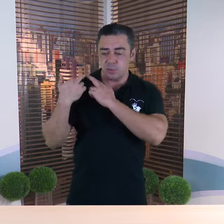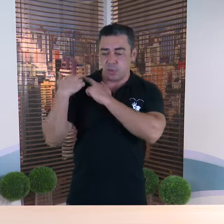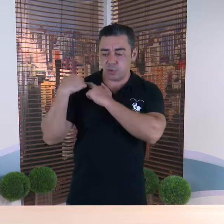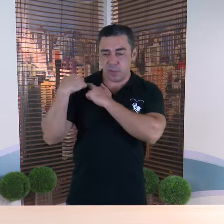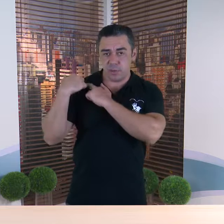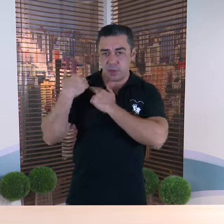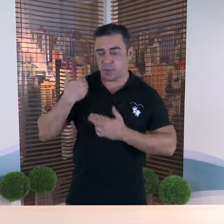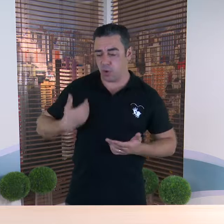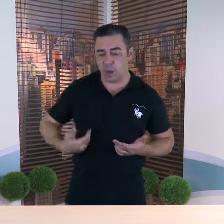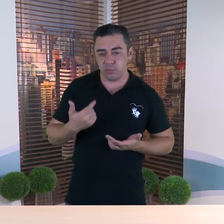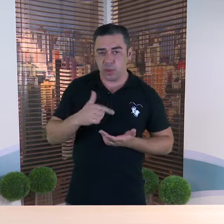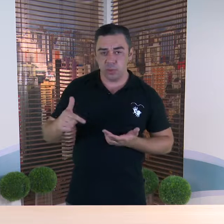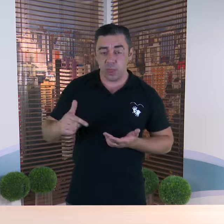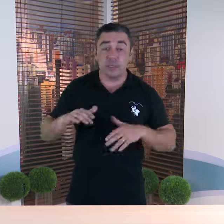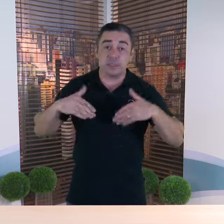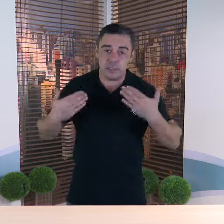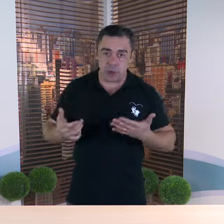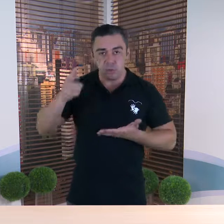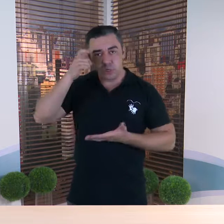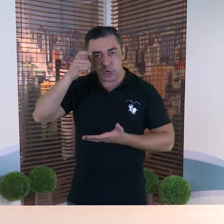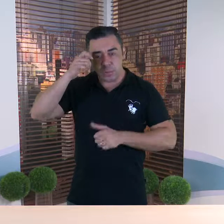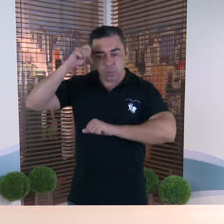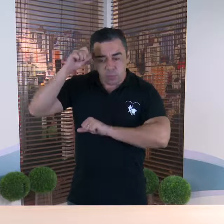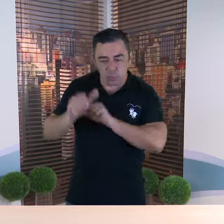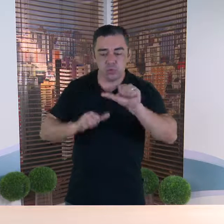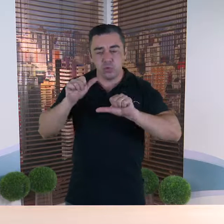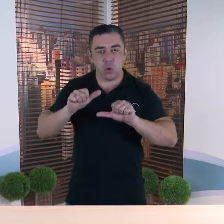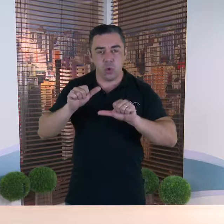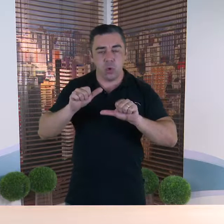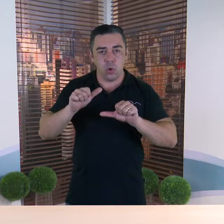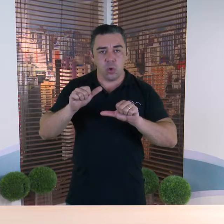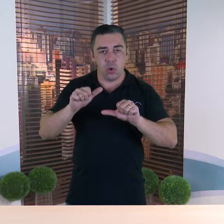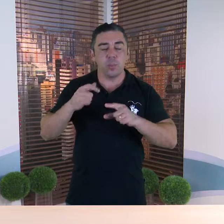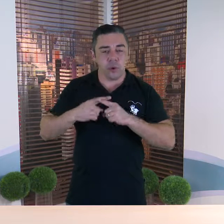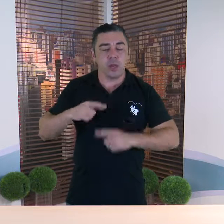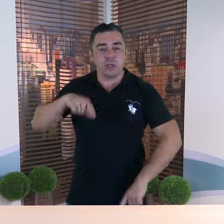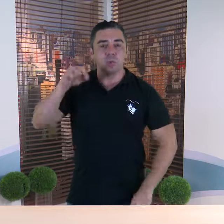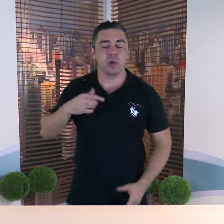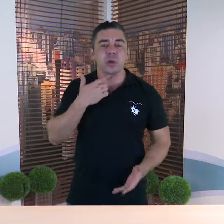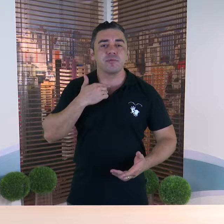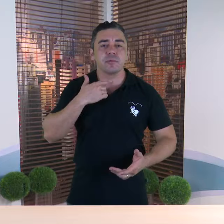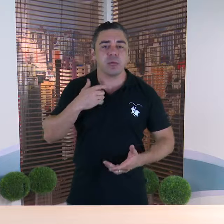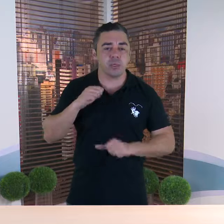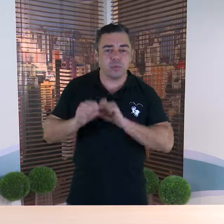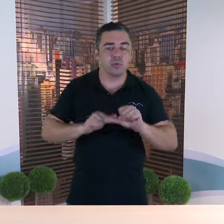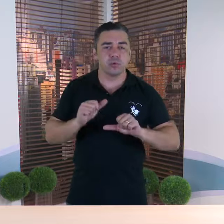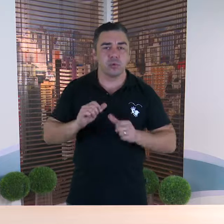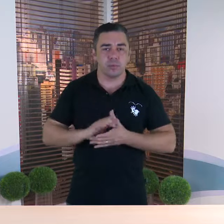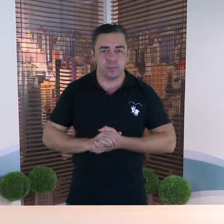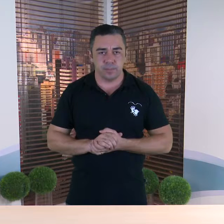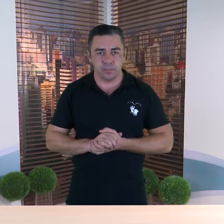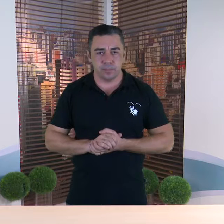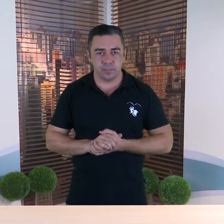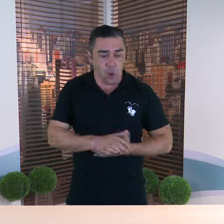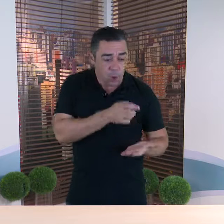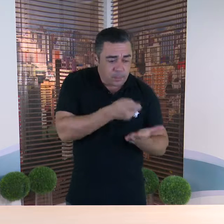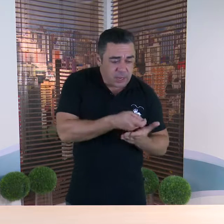responsabilidade moral não existe. O diabo tornou-se diabo porque escolheu ser assim.